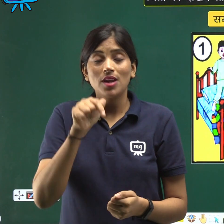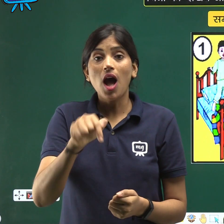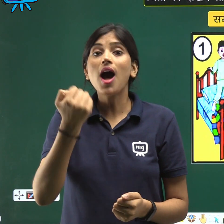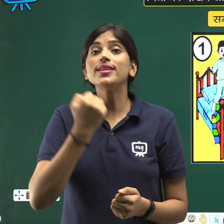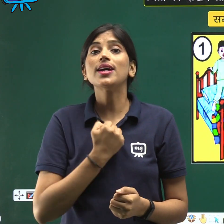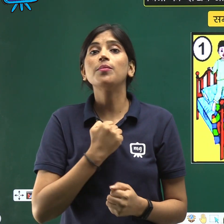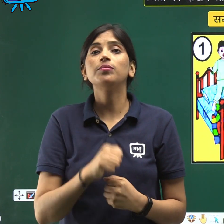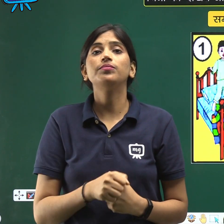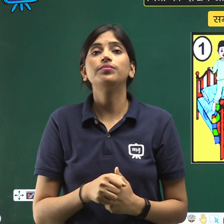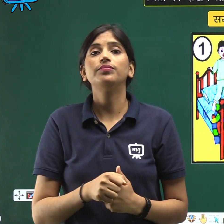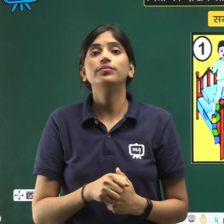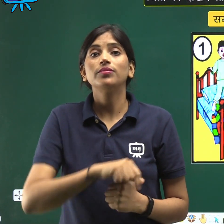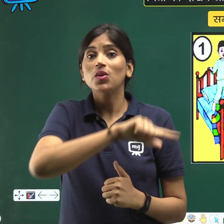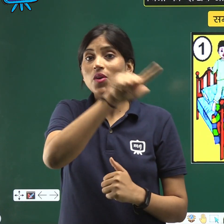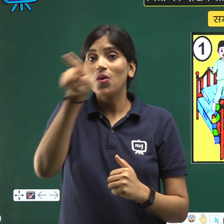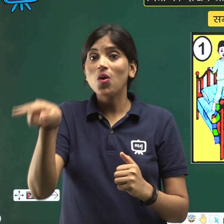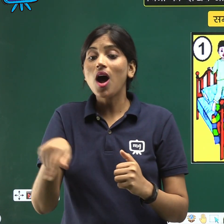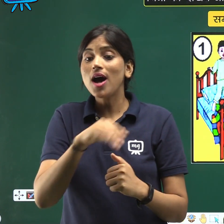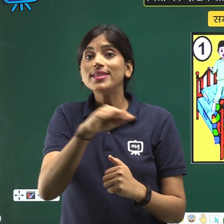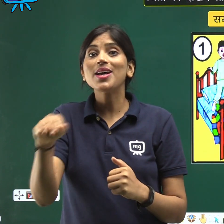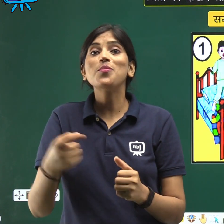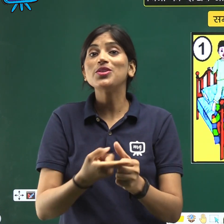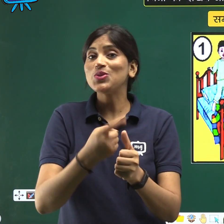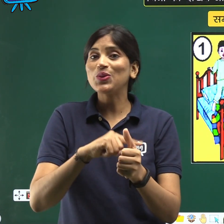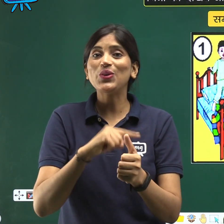हम आप सब बच्चों को